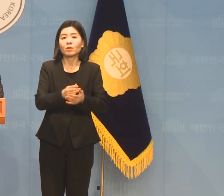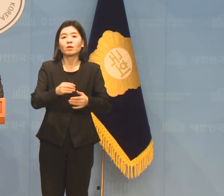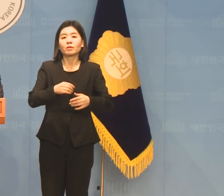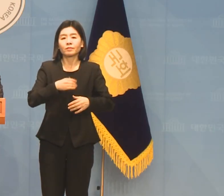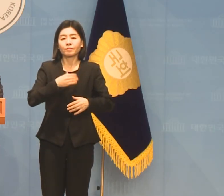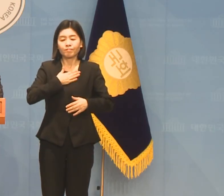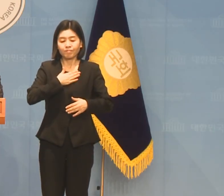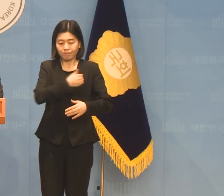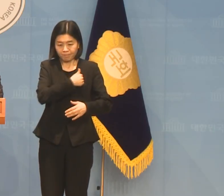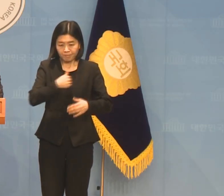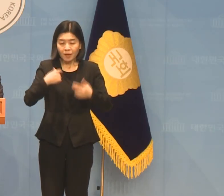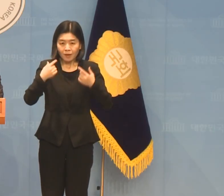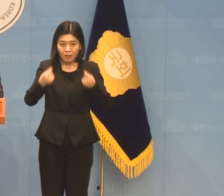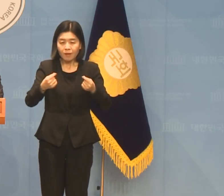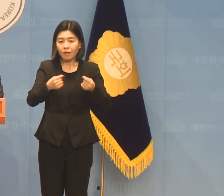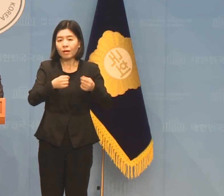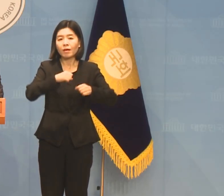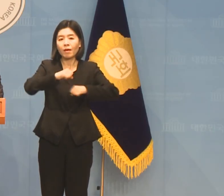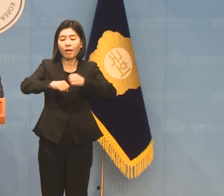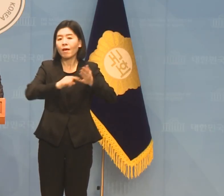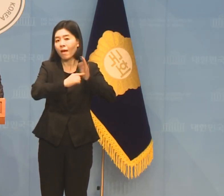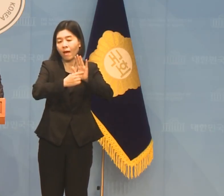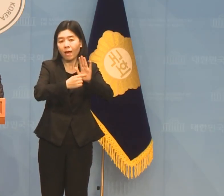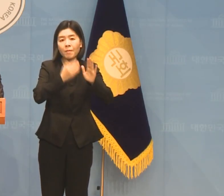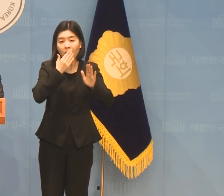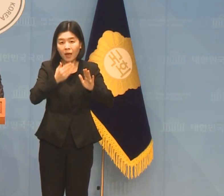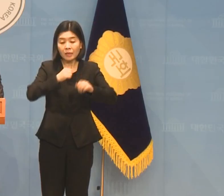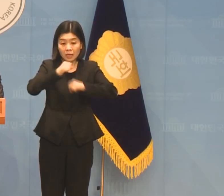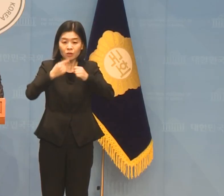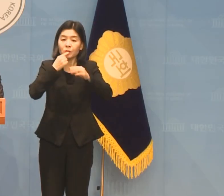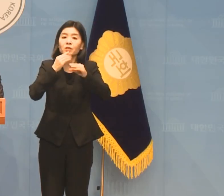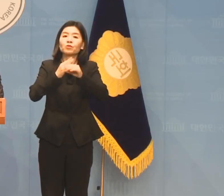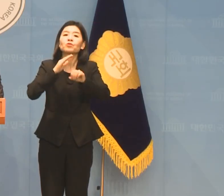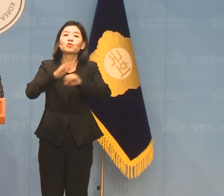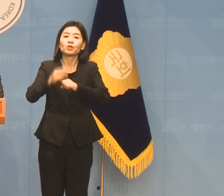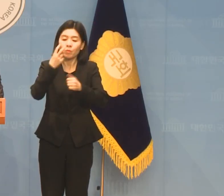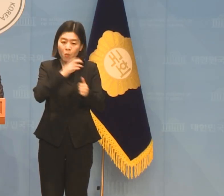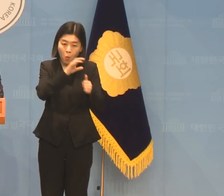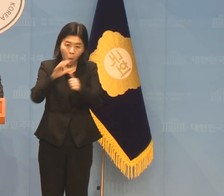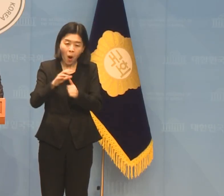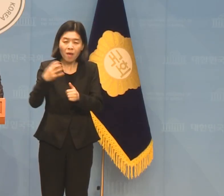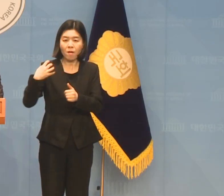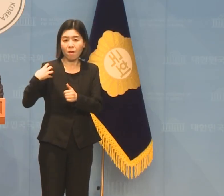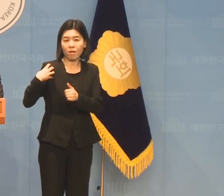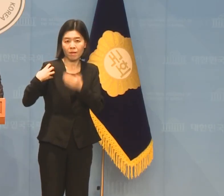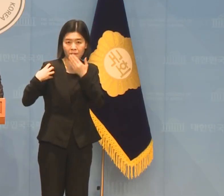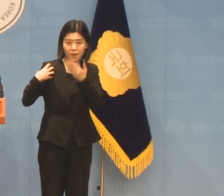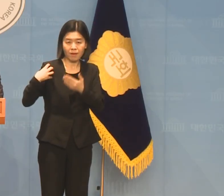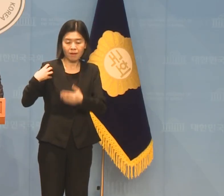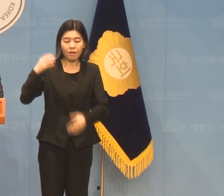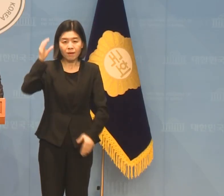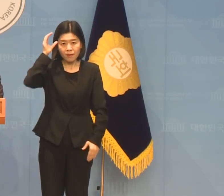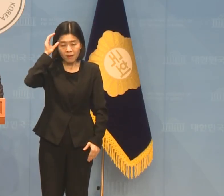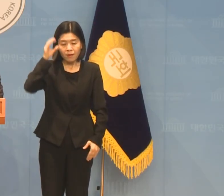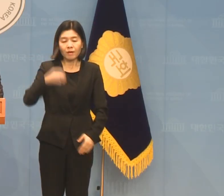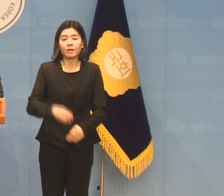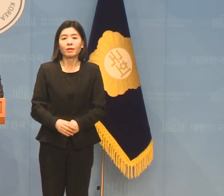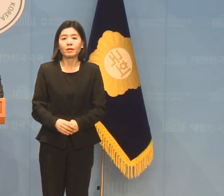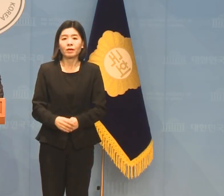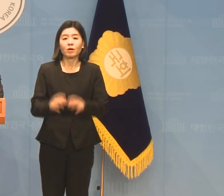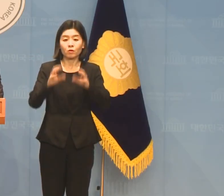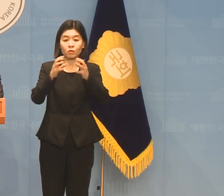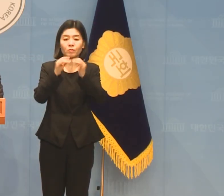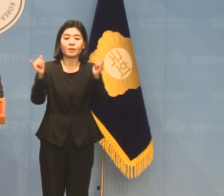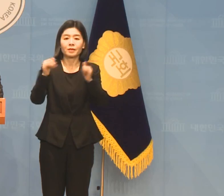지키고 자유민주주의를 수호하는 든든한 방파제가 될 것으로 기대하고 있습니다. 한편 국민